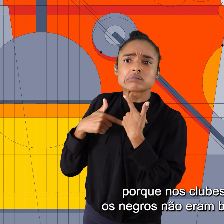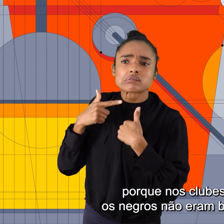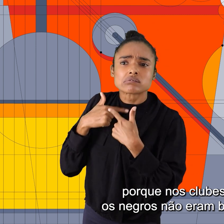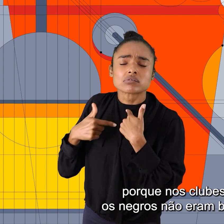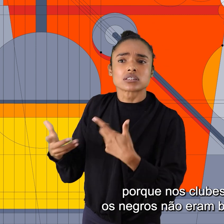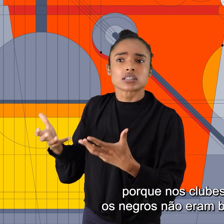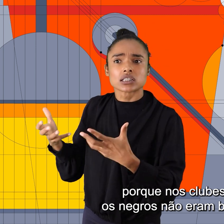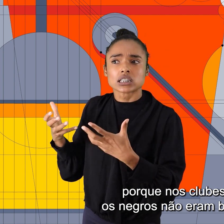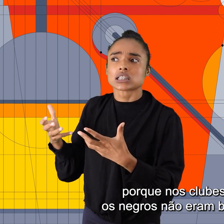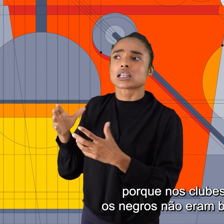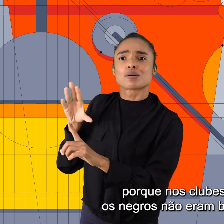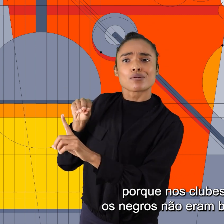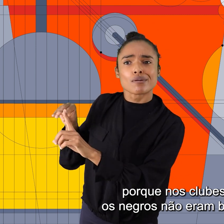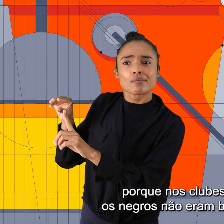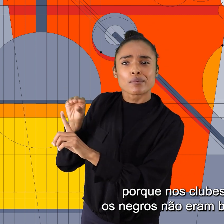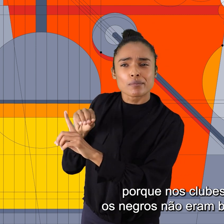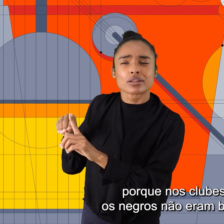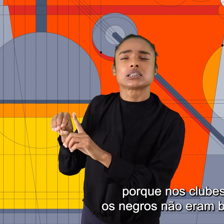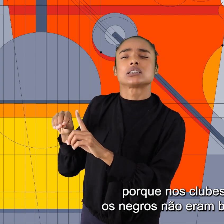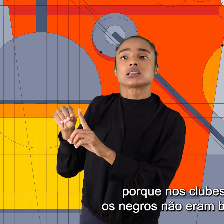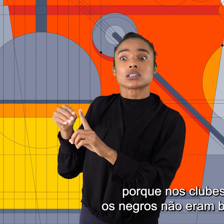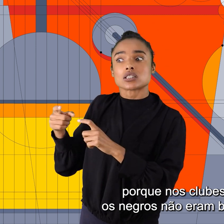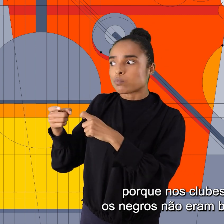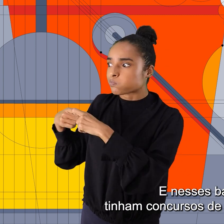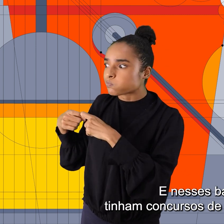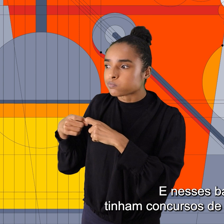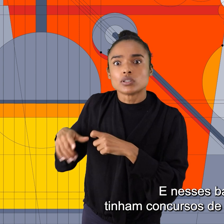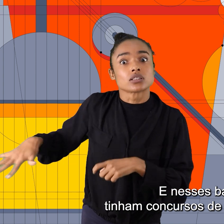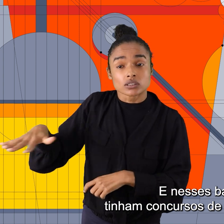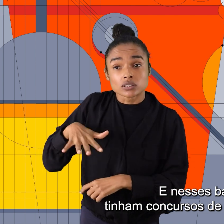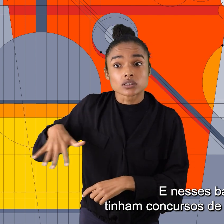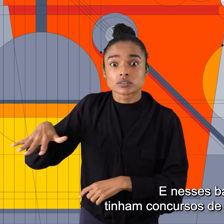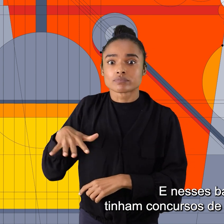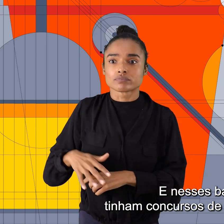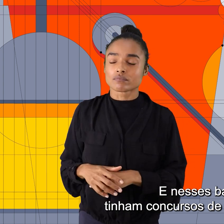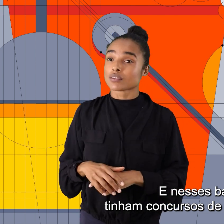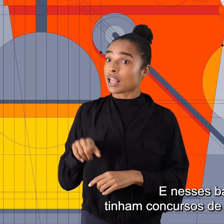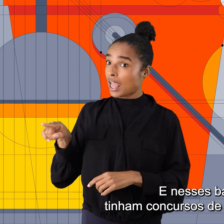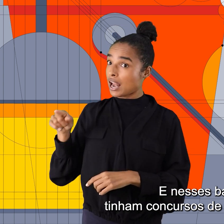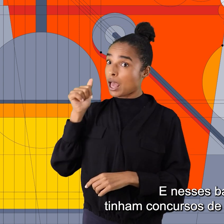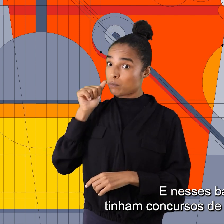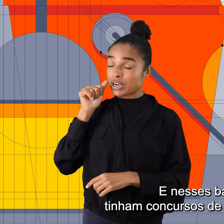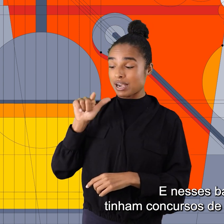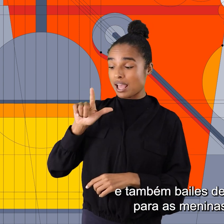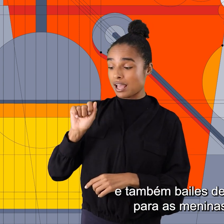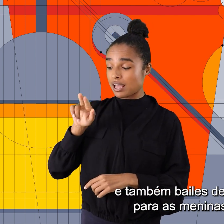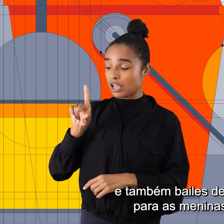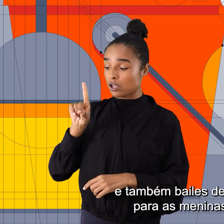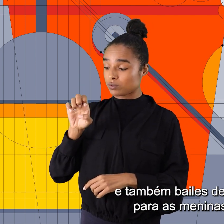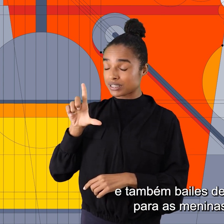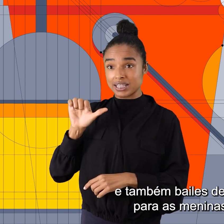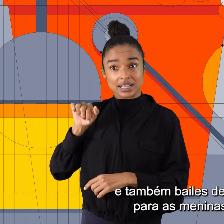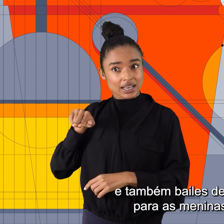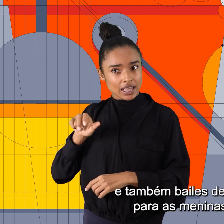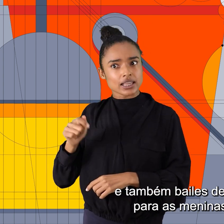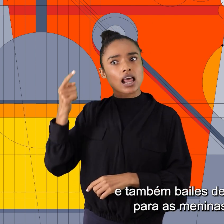nos clubes da cidade os negros não eram bem recebidos. E nesses bailes tinham concursos de beleza negra e também